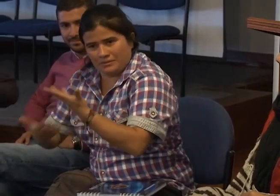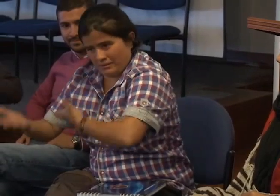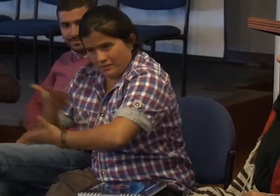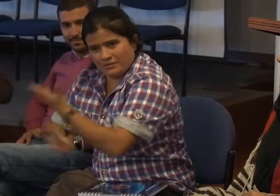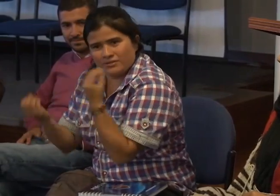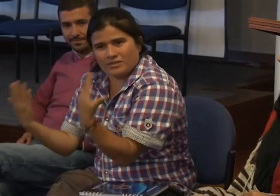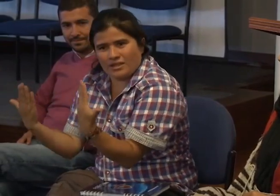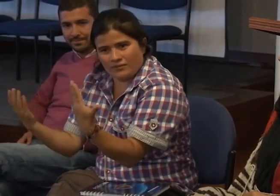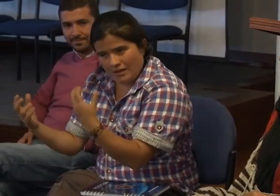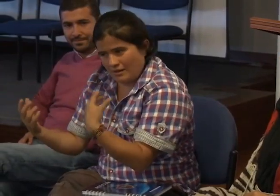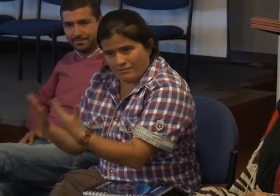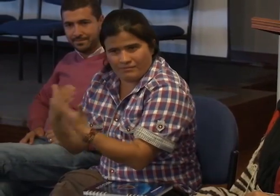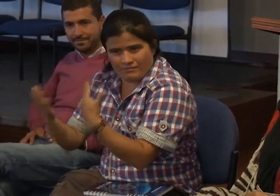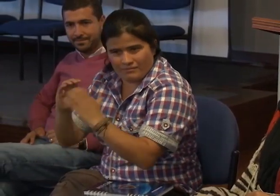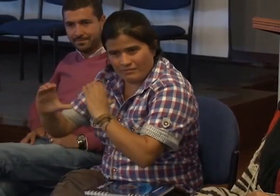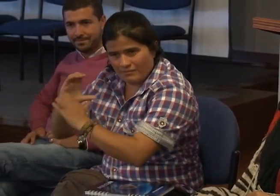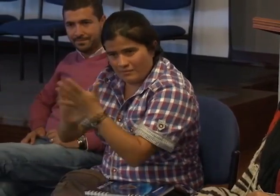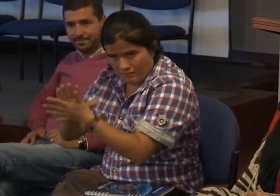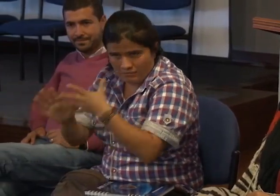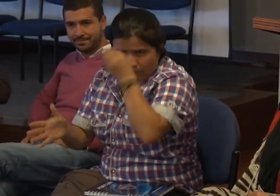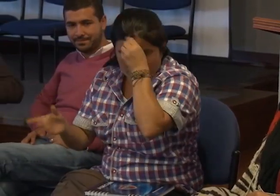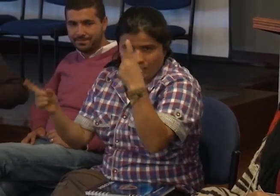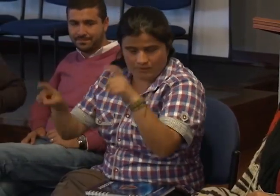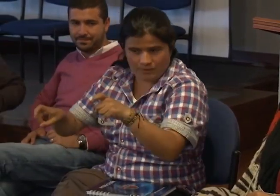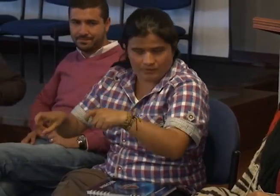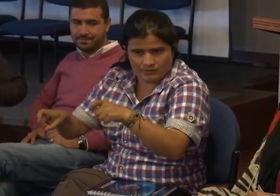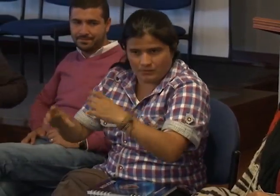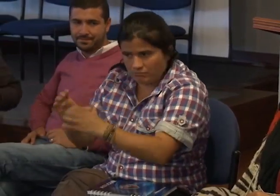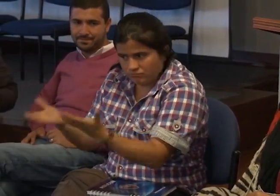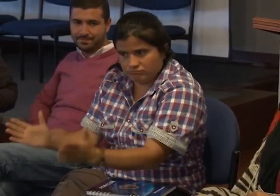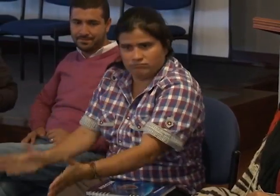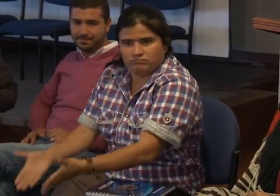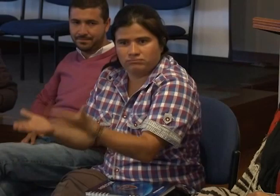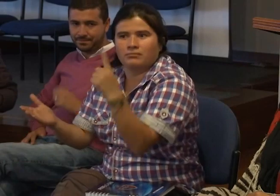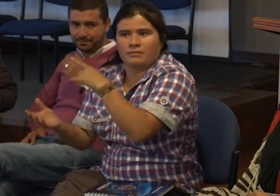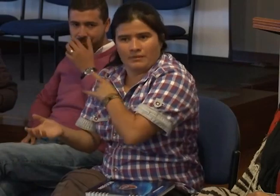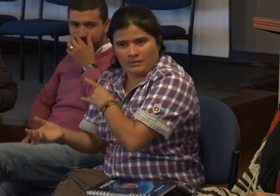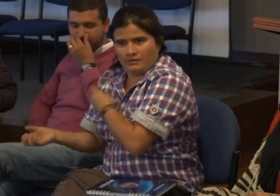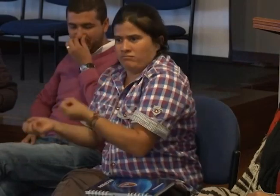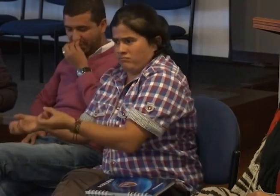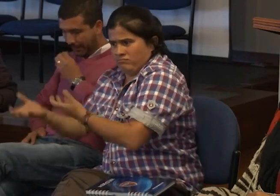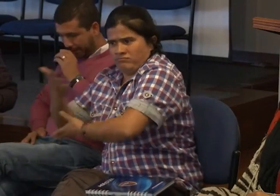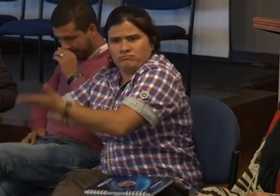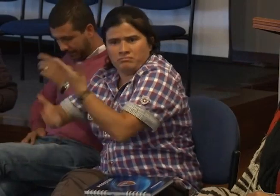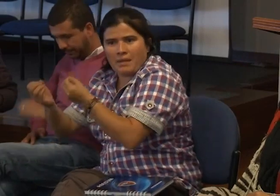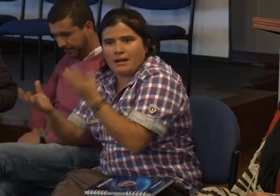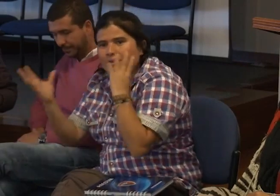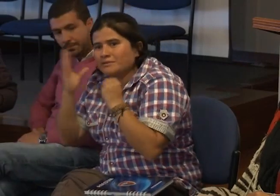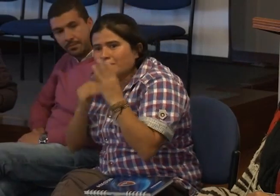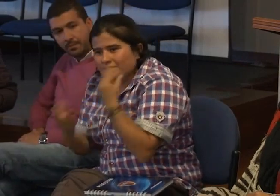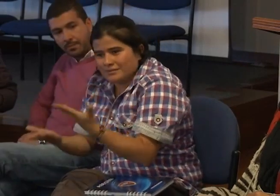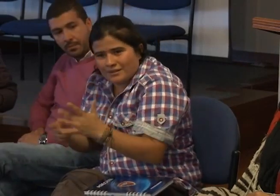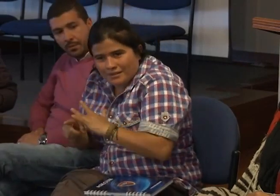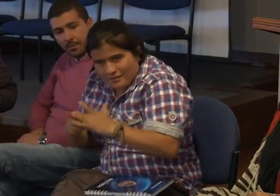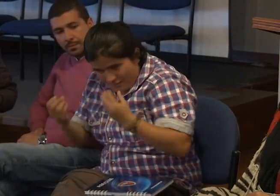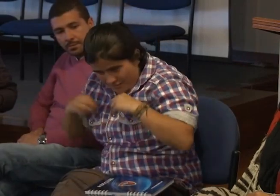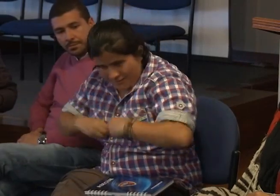muchas cosas bien hechas, porque eso nos ayuda para nuestro proyecto de vida. Es importante que tanto los papás como nosotros nos concienticemos que